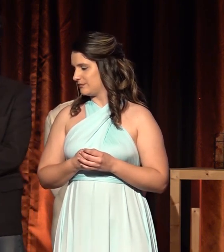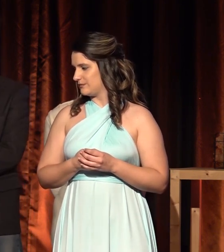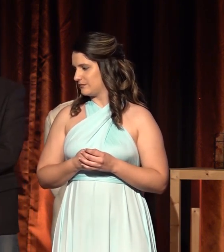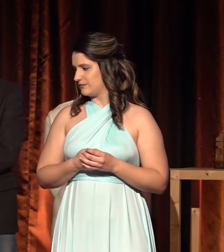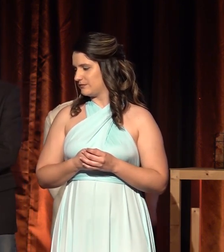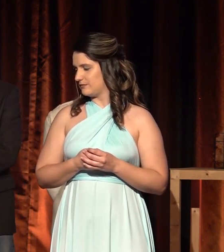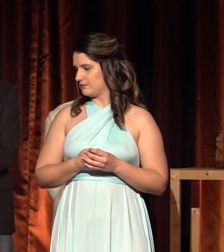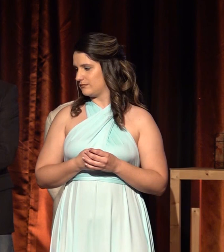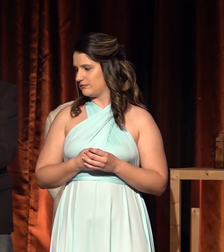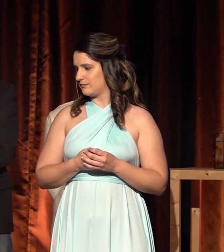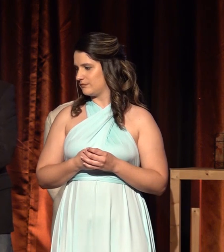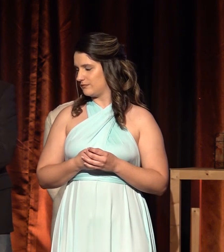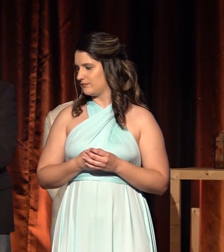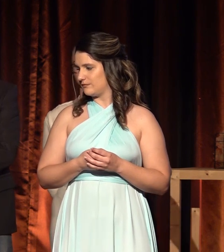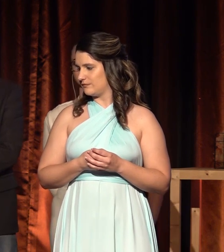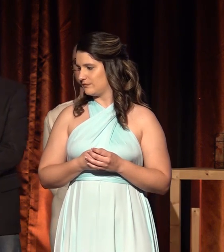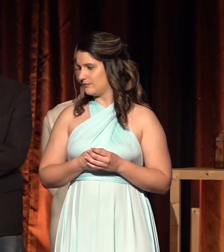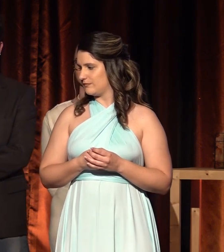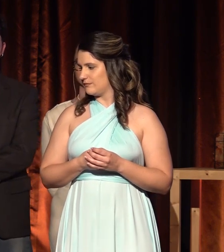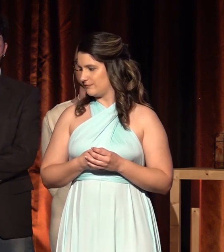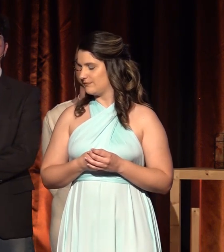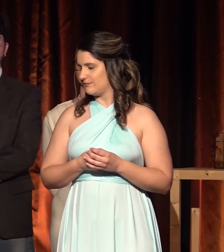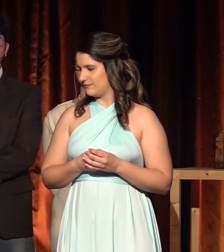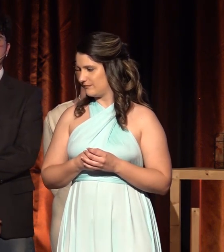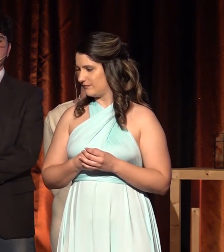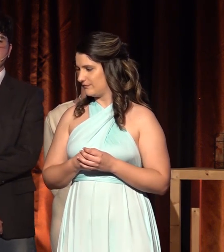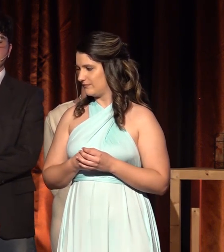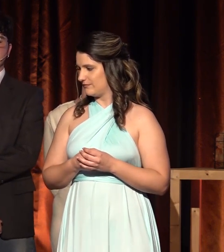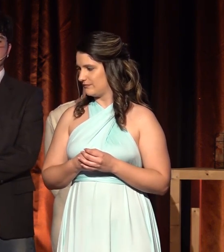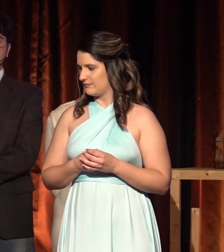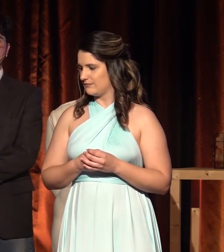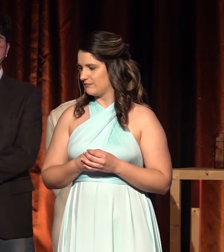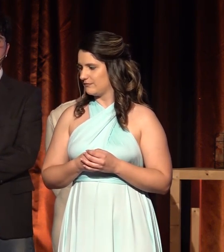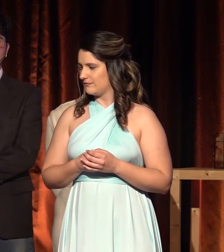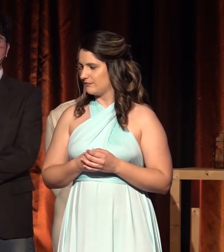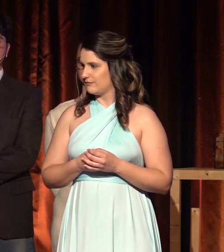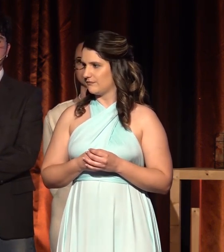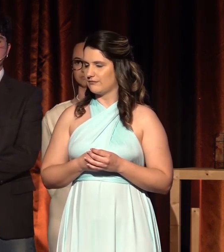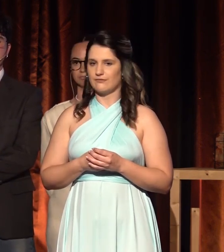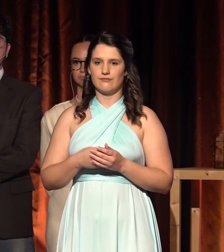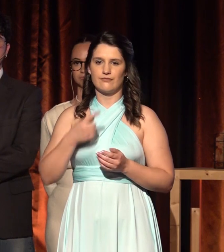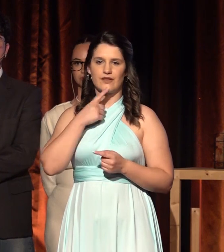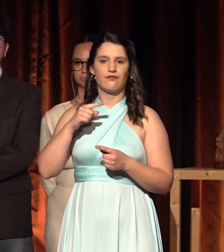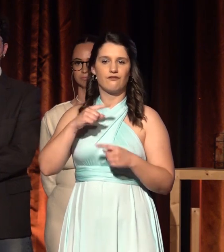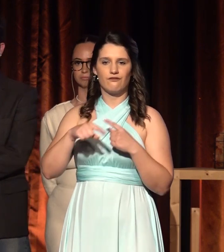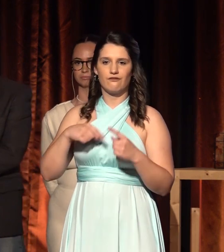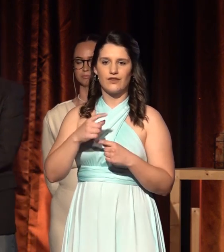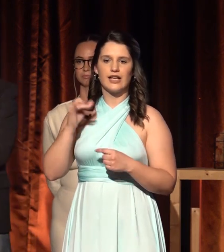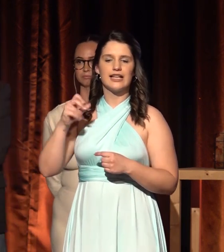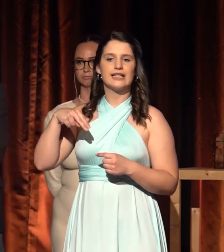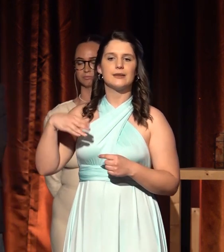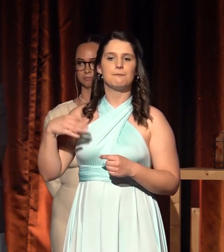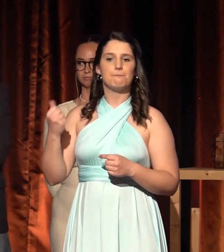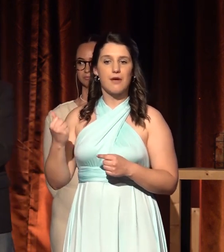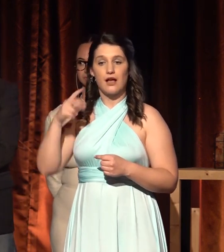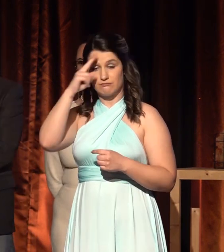desistit mai de la seva funció tan important que tenen, ensenyar i educar els seus alumnes. I no em puc oblidar de la meva preciosa família, Imma i Julián,